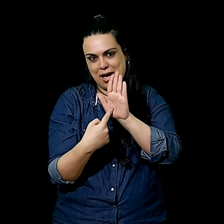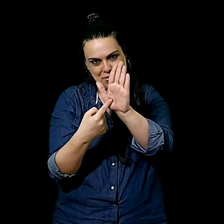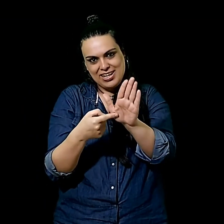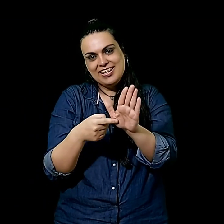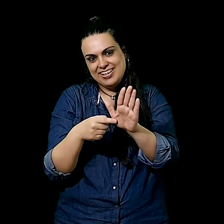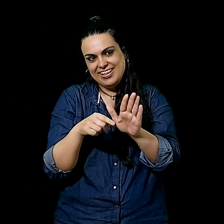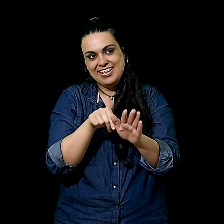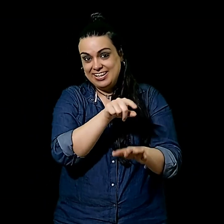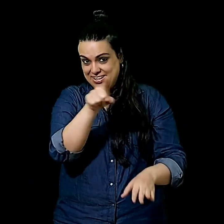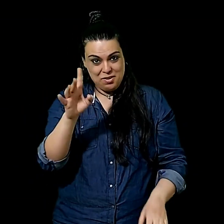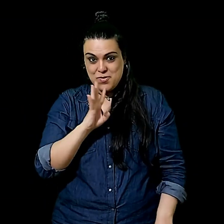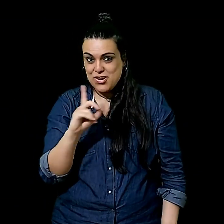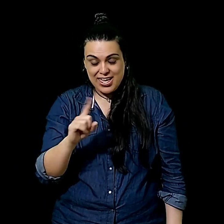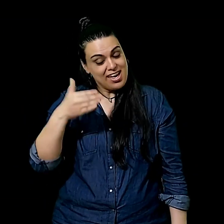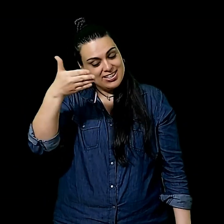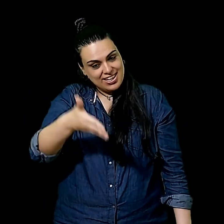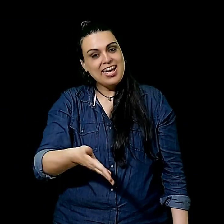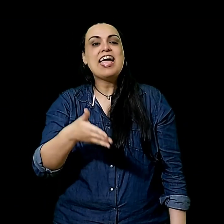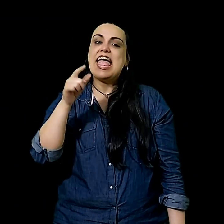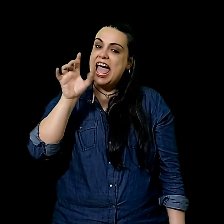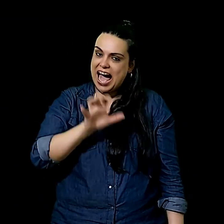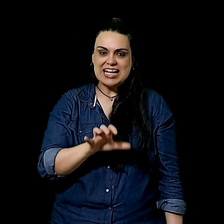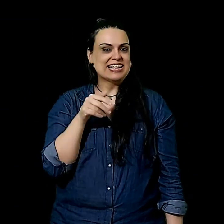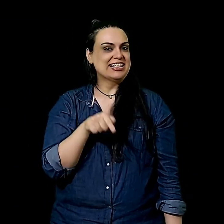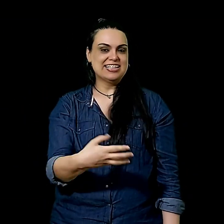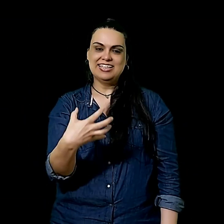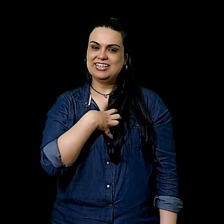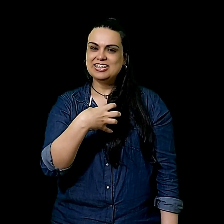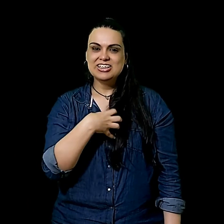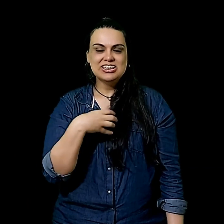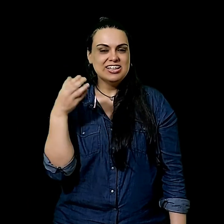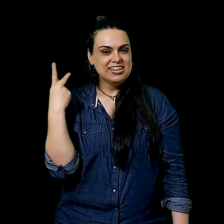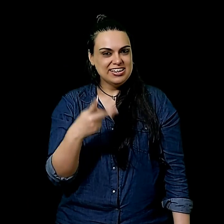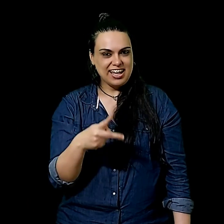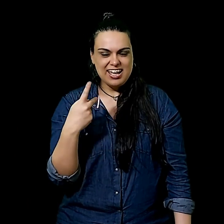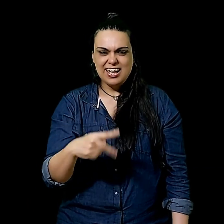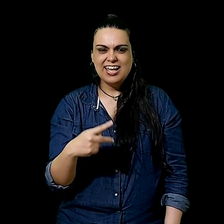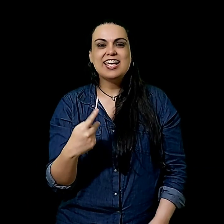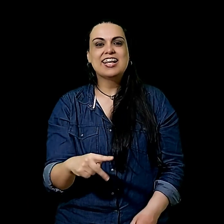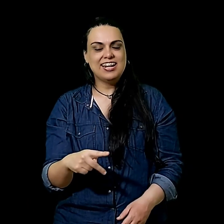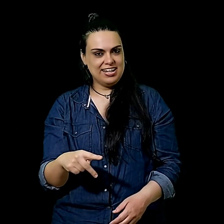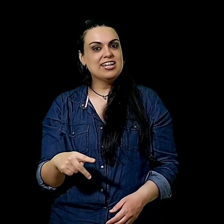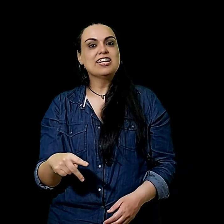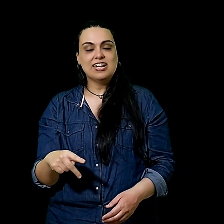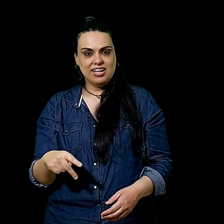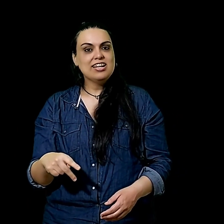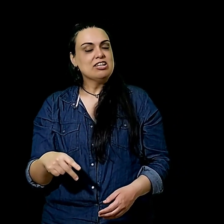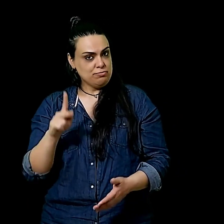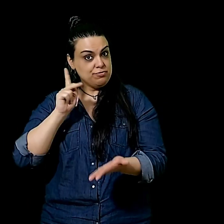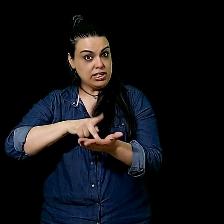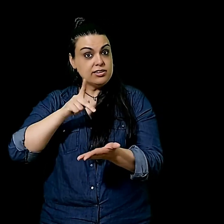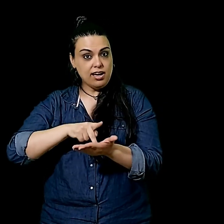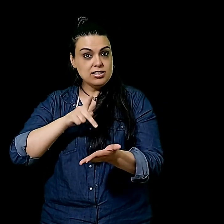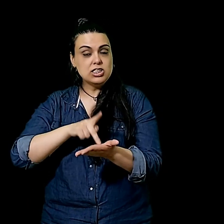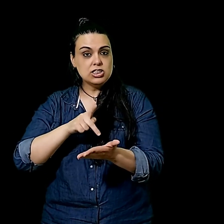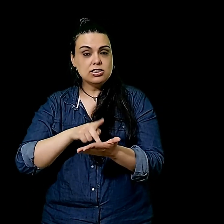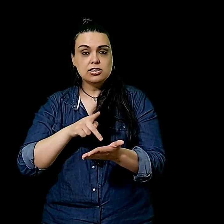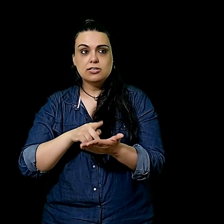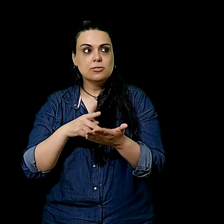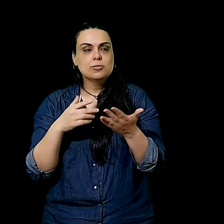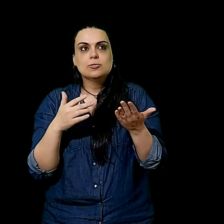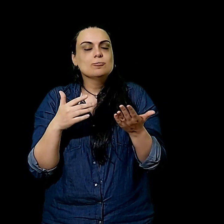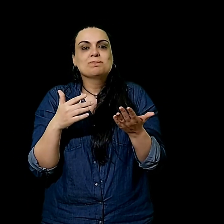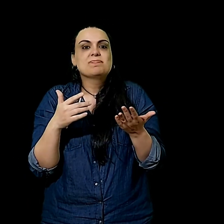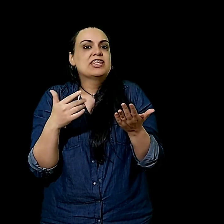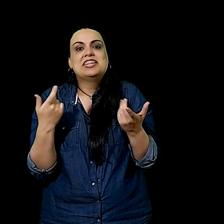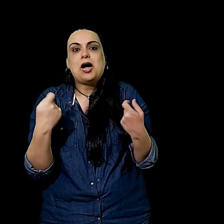apresentações. Até quem não conhecia, agora conhece. É isso aí que vocês estão vendo. Diante de Deus, eu não tenho absolutamente mais